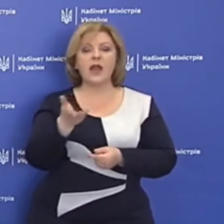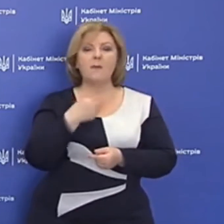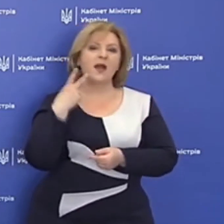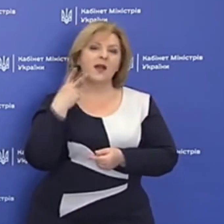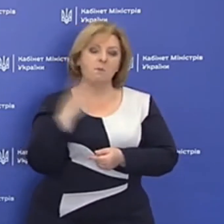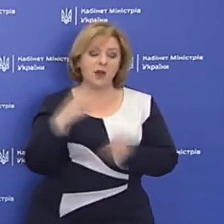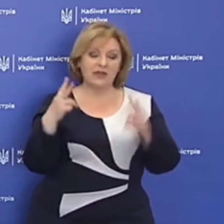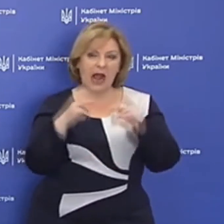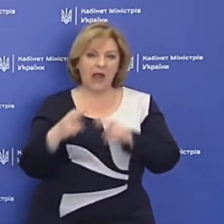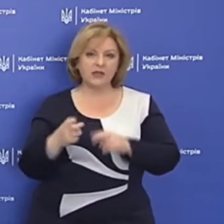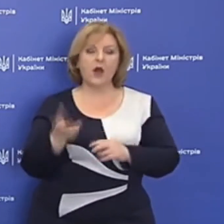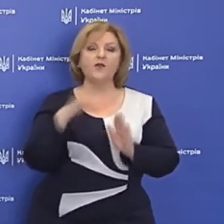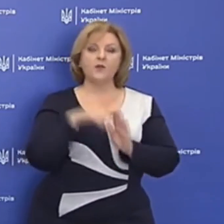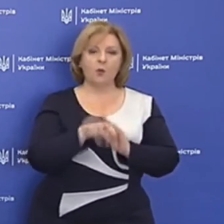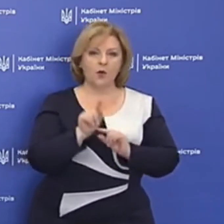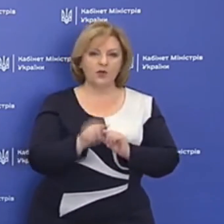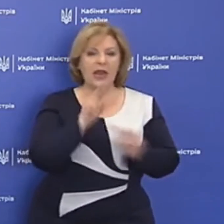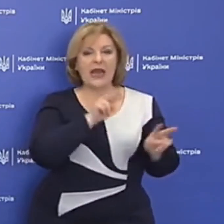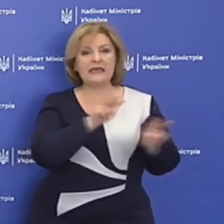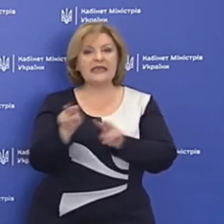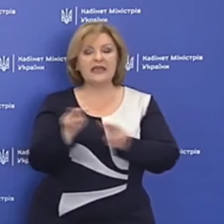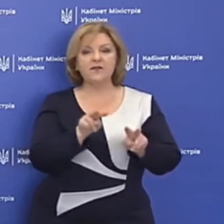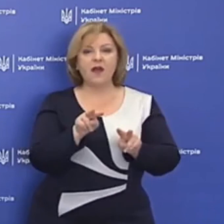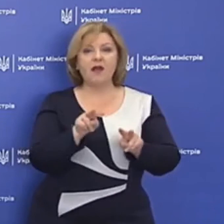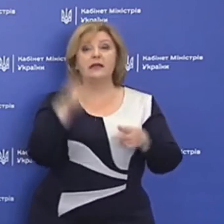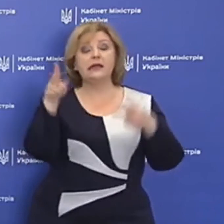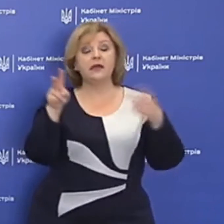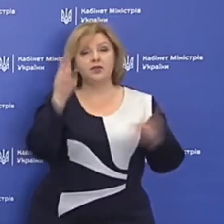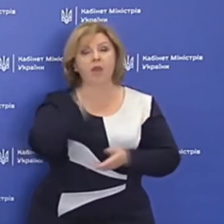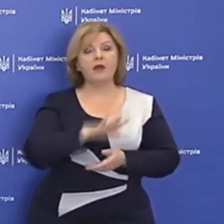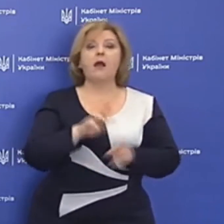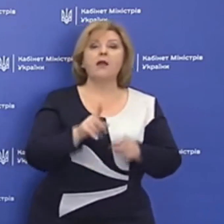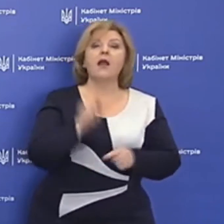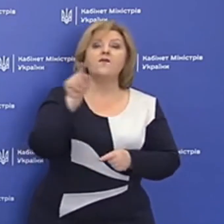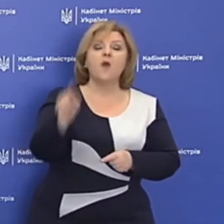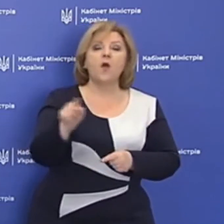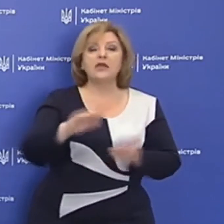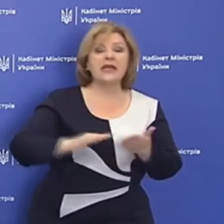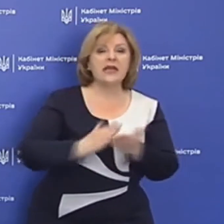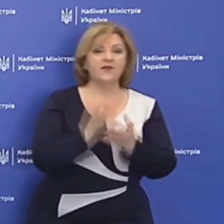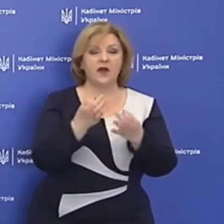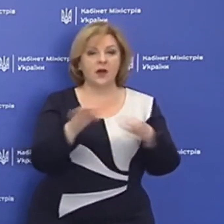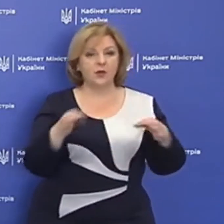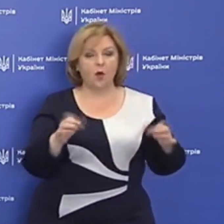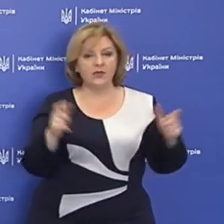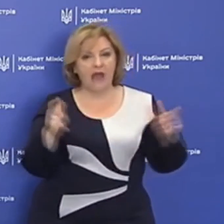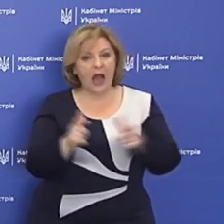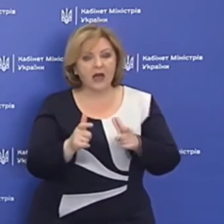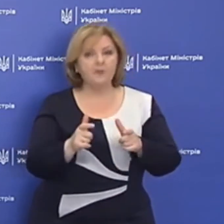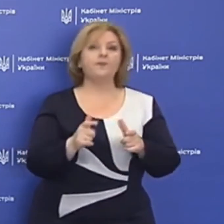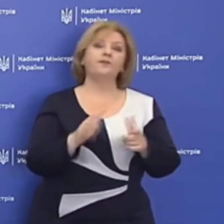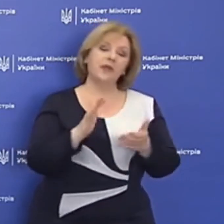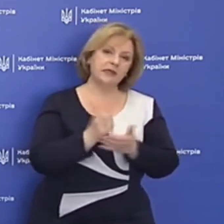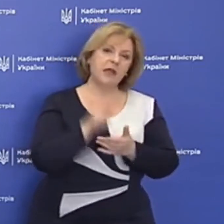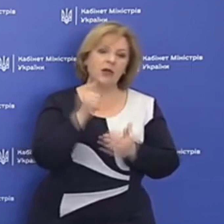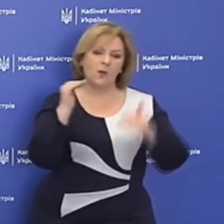постійно аналізуємо, в тому числі дивимося на інші країни, яким чином вони виходили з карантину, але знаходимо